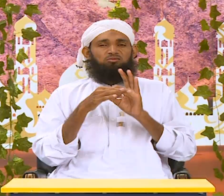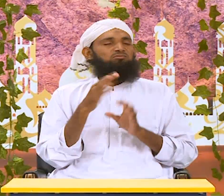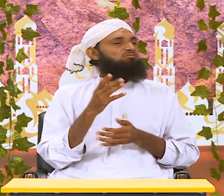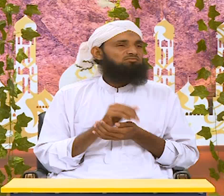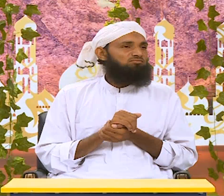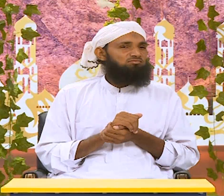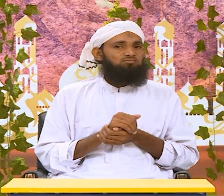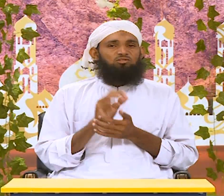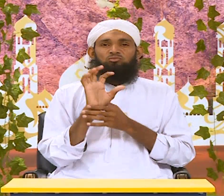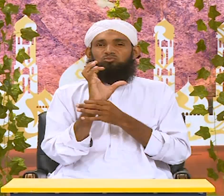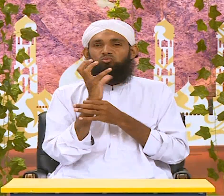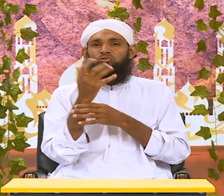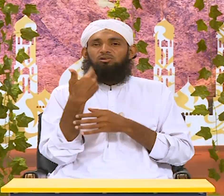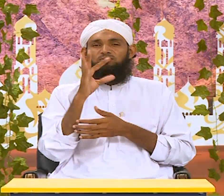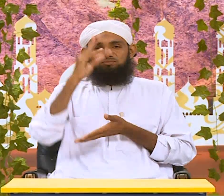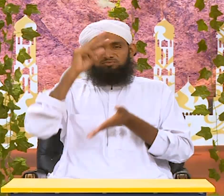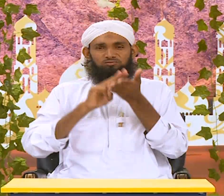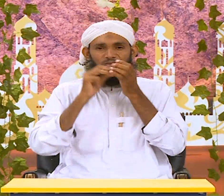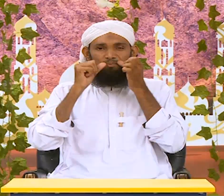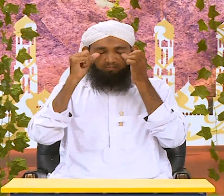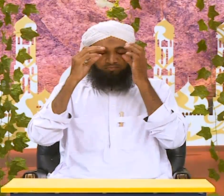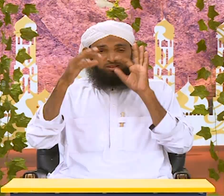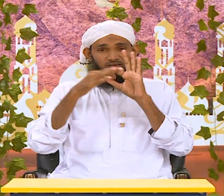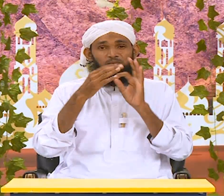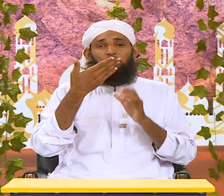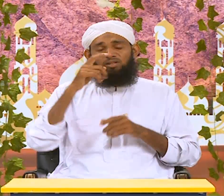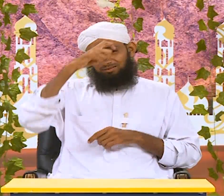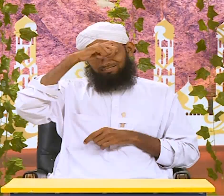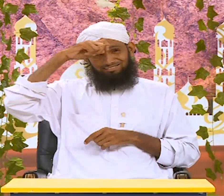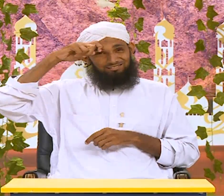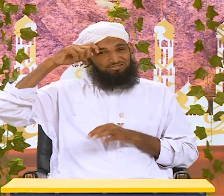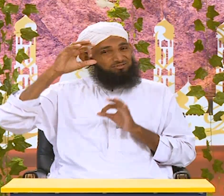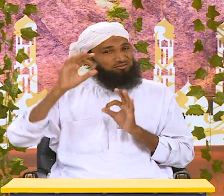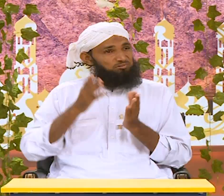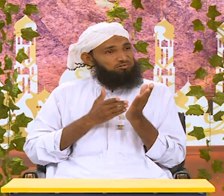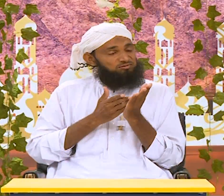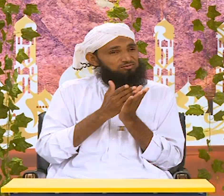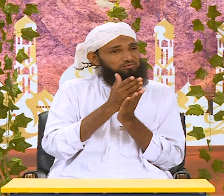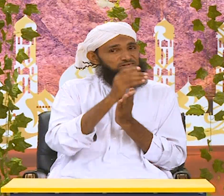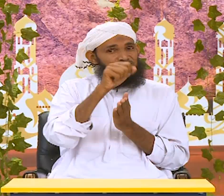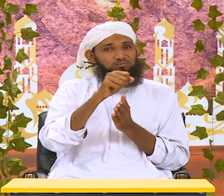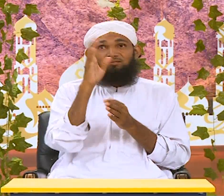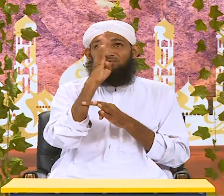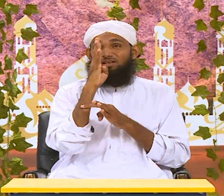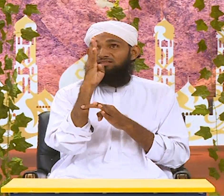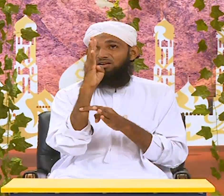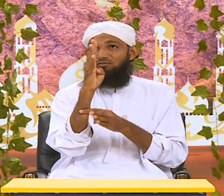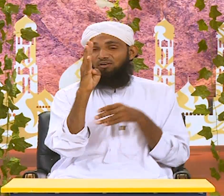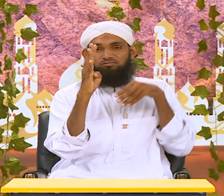اور دنیا کی مثال تو ایسی ہے جیسے کوئی مسافر سخت گرمی کے دن سفر کر رہا ہو، اس دوران وہ کسی درخت کے نیچے ٹھہرے، کچھ دیر